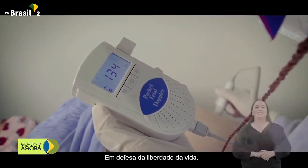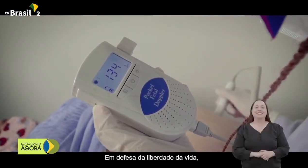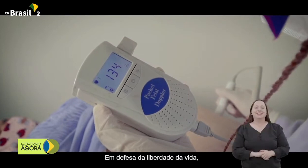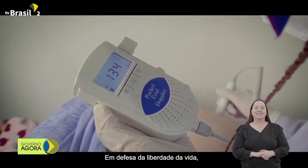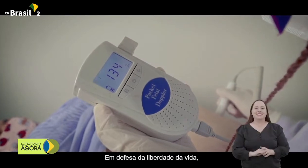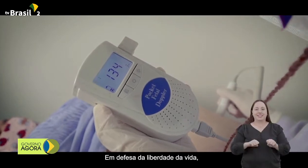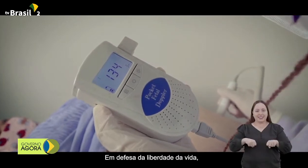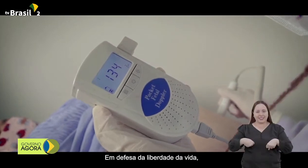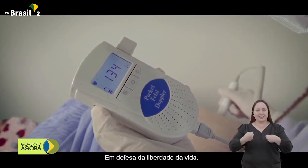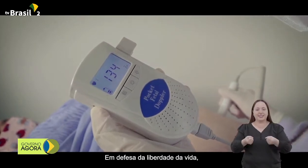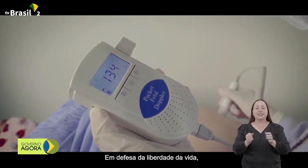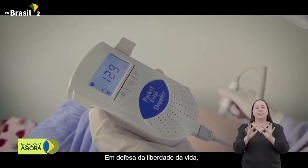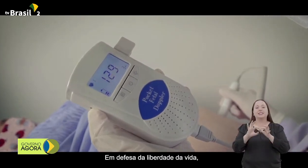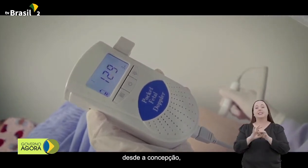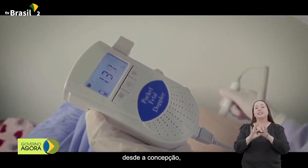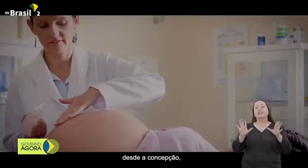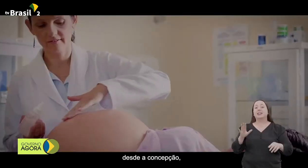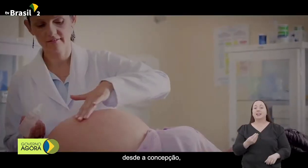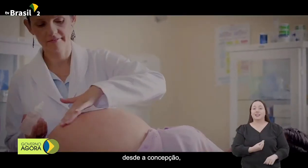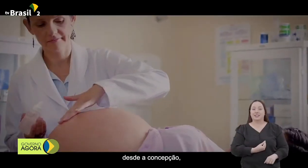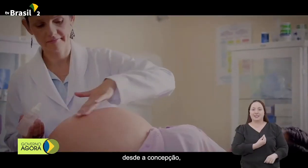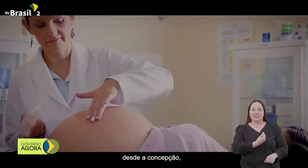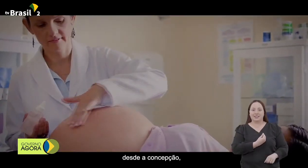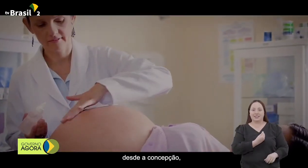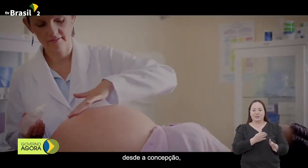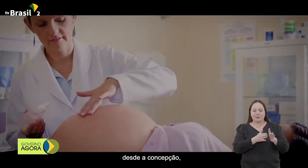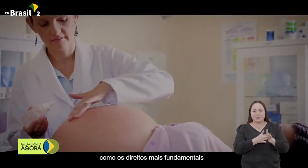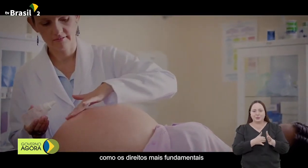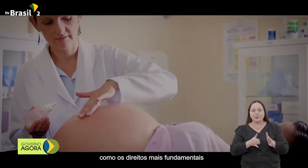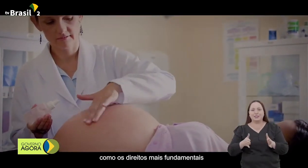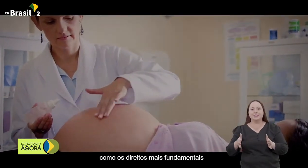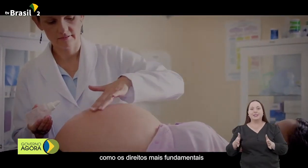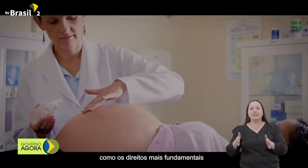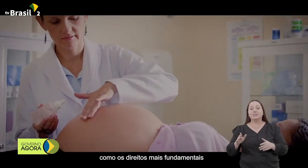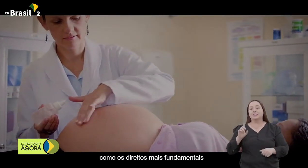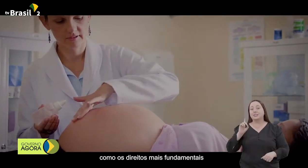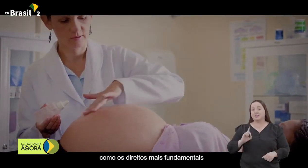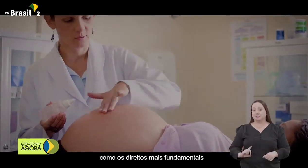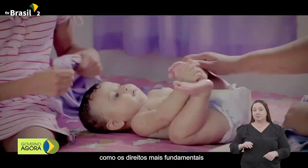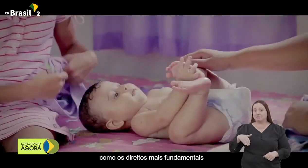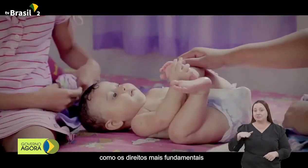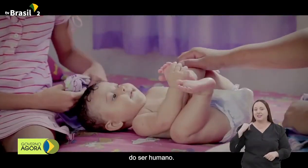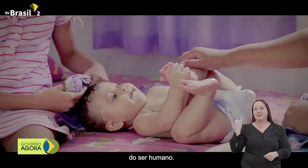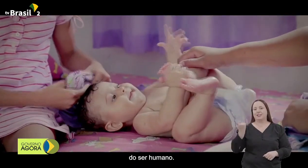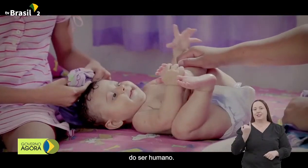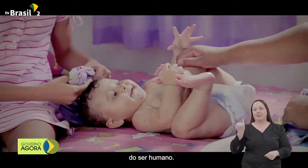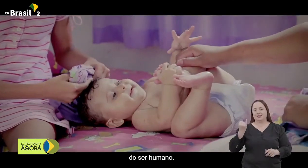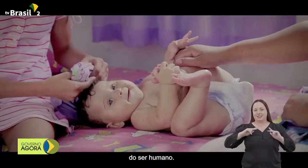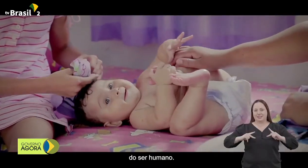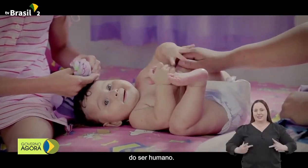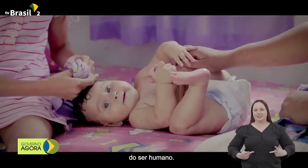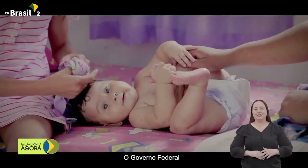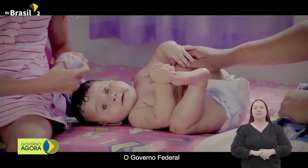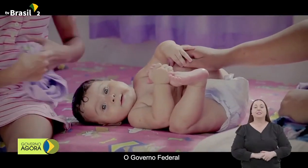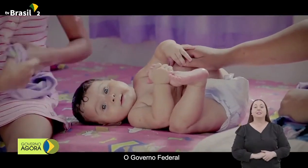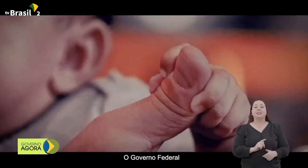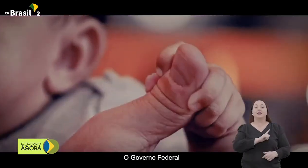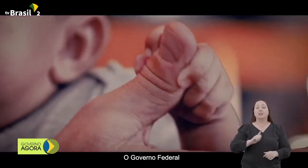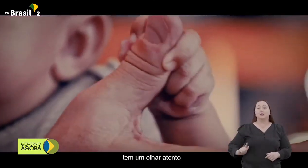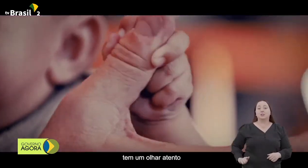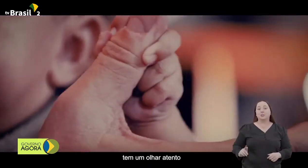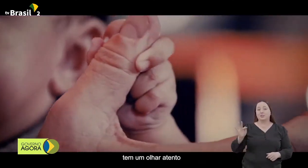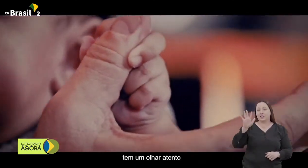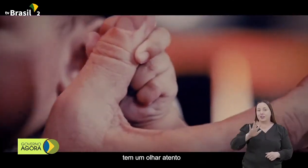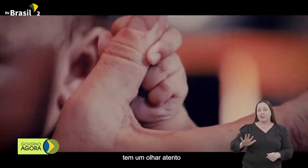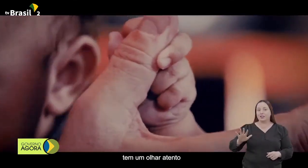Finn defesa da Liberdade da vida desde a concepção como os direitos mais fundamentais do ser humano o